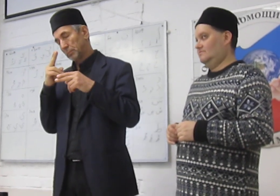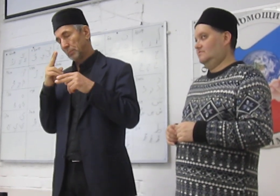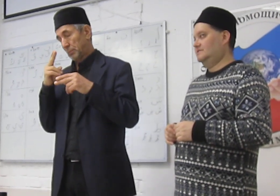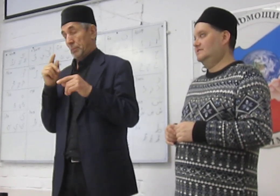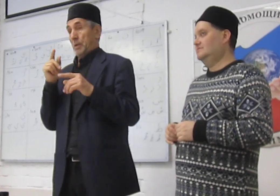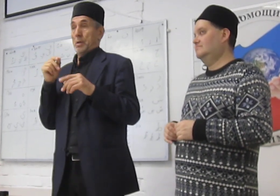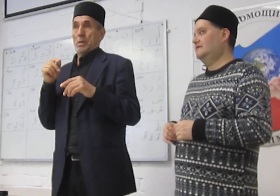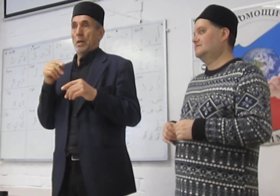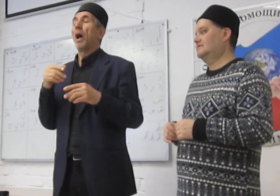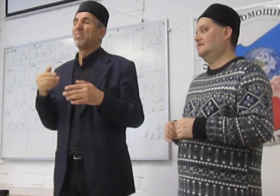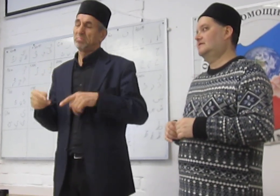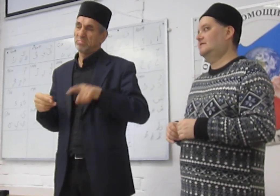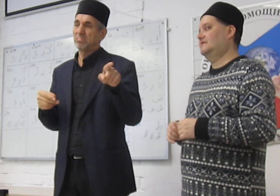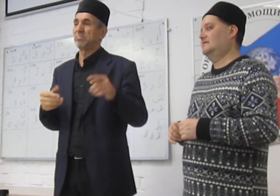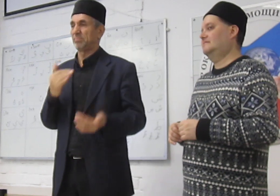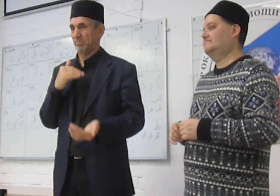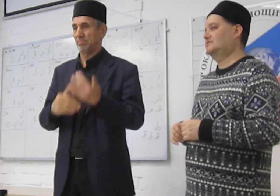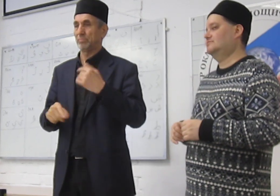вот, если у вас пошла